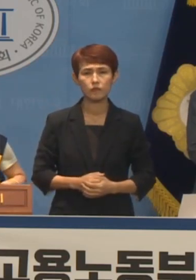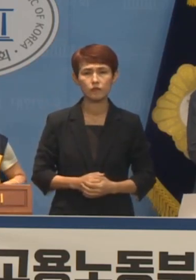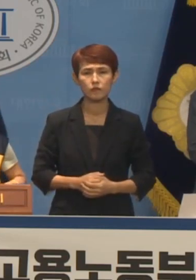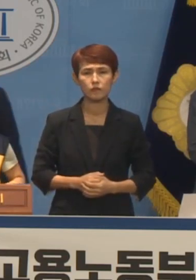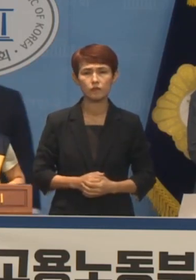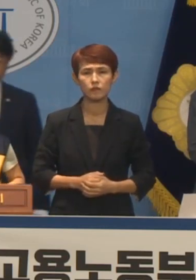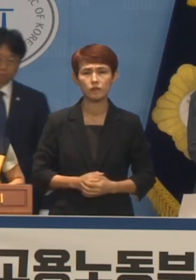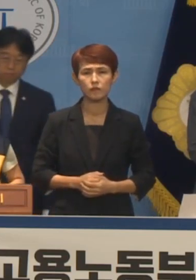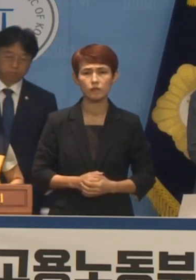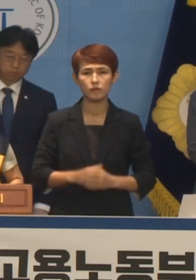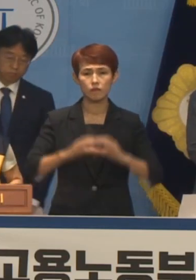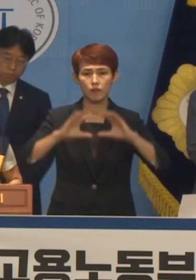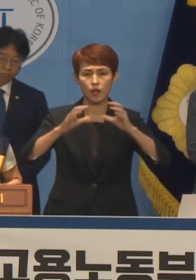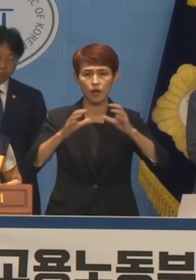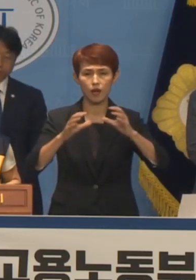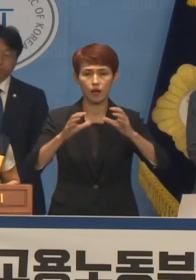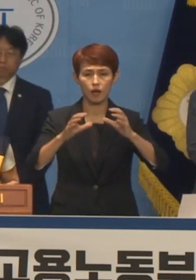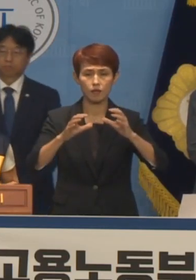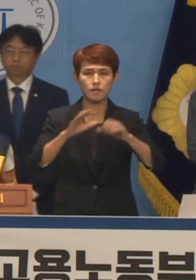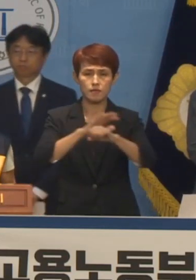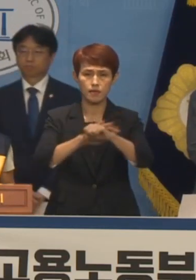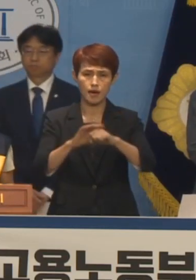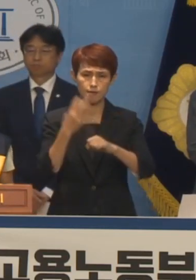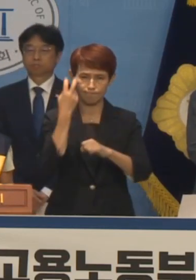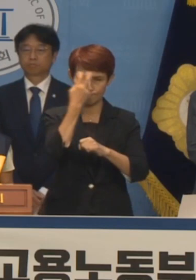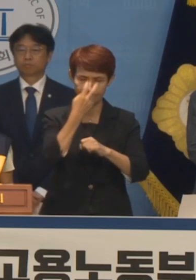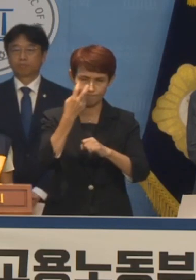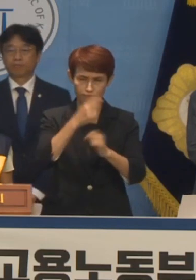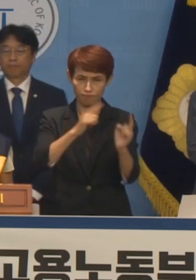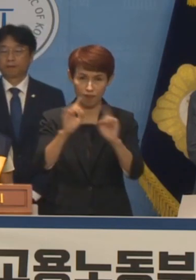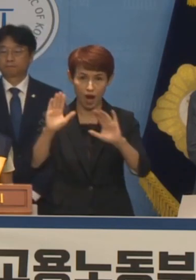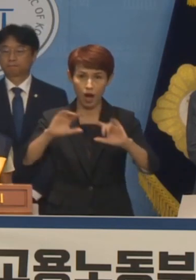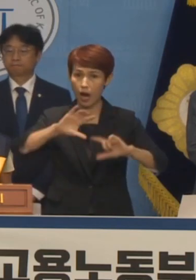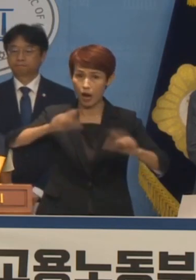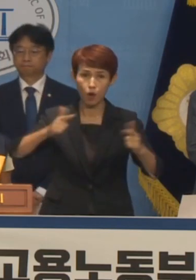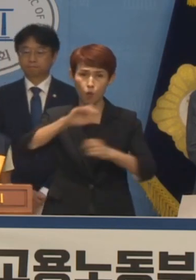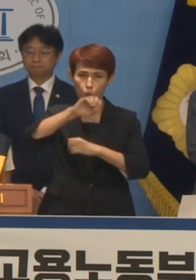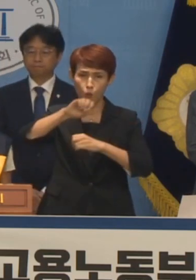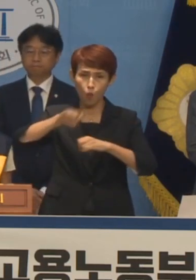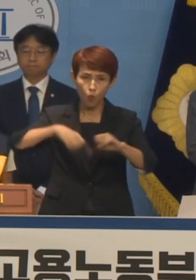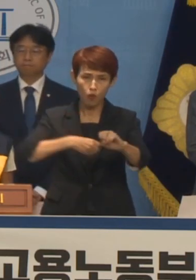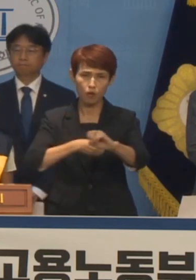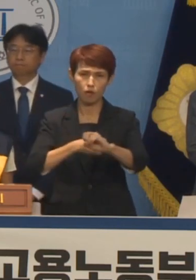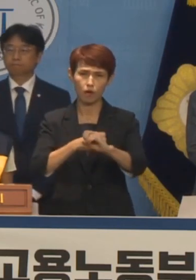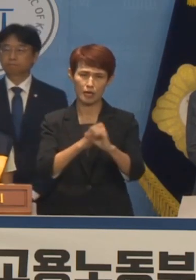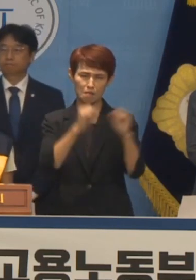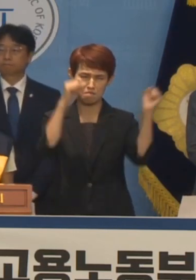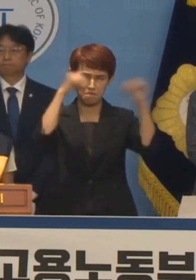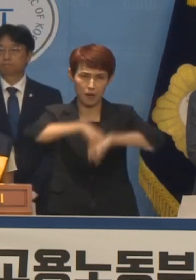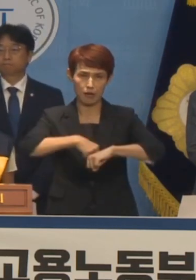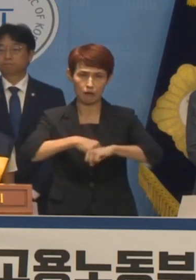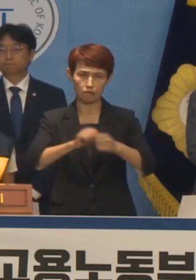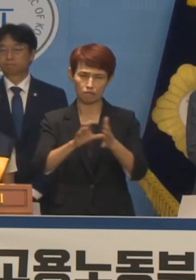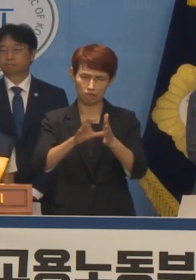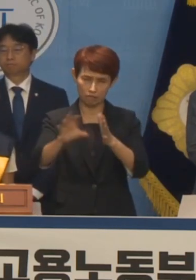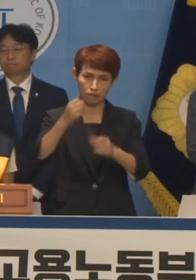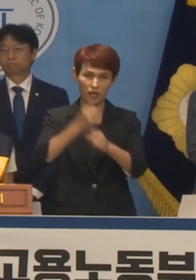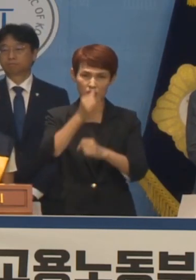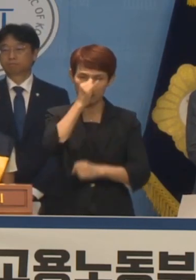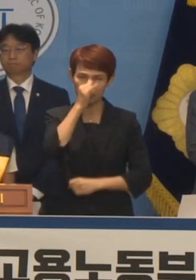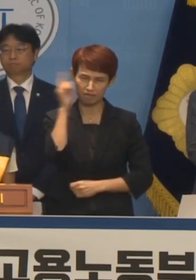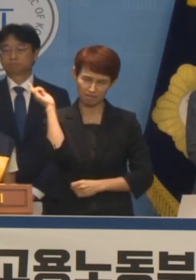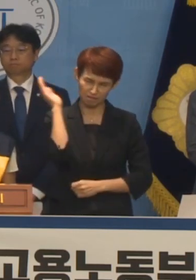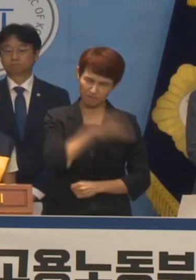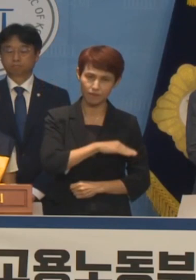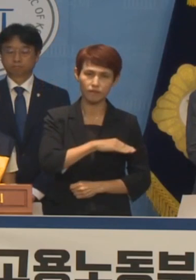국가기관을 잘 관리하고 살리기보다 오히려 망가뜨리고 병들게 만드는 못된 바이러스